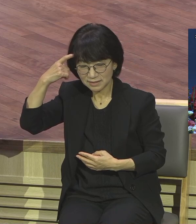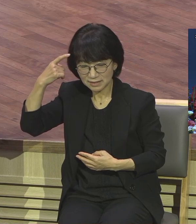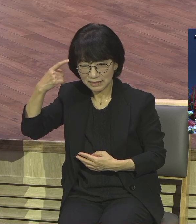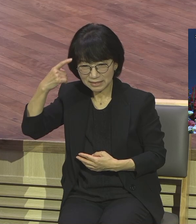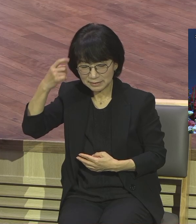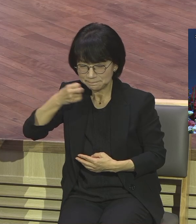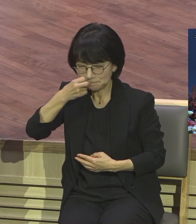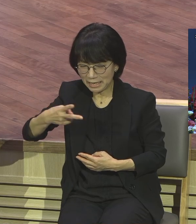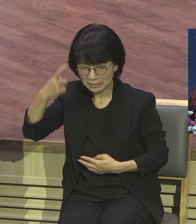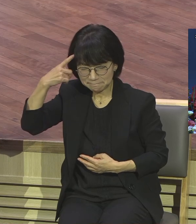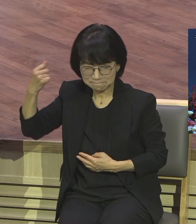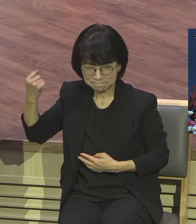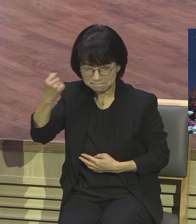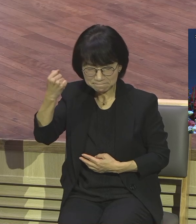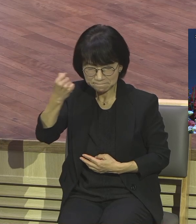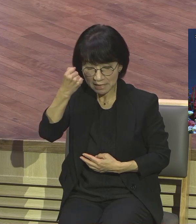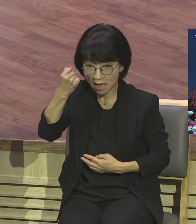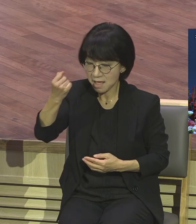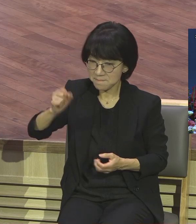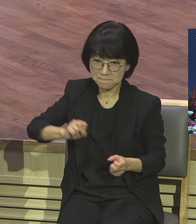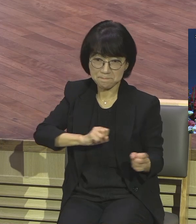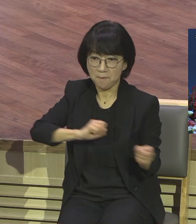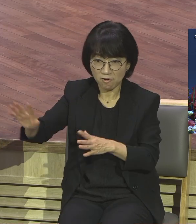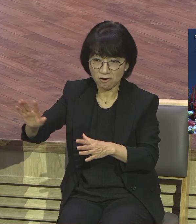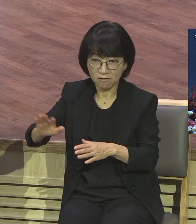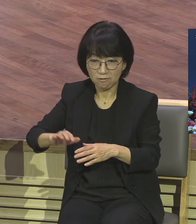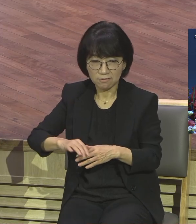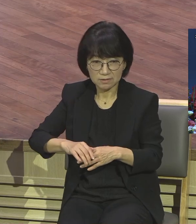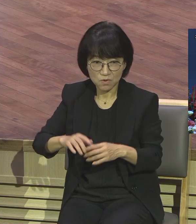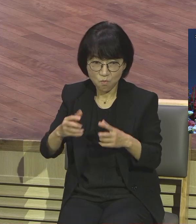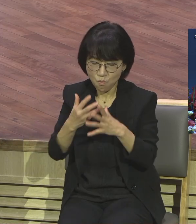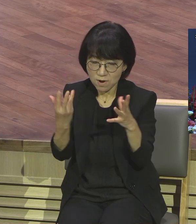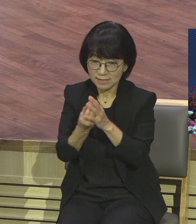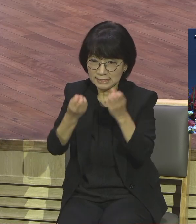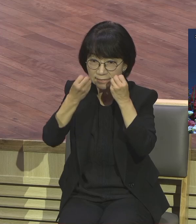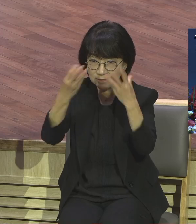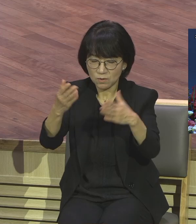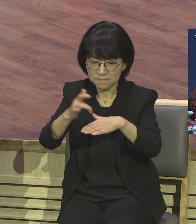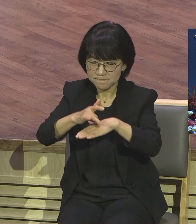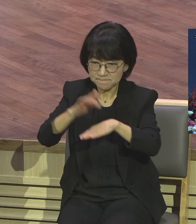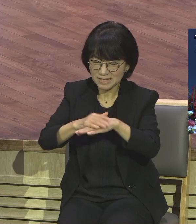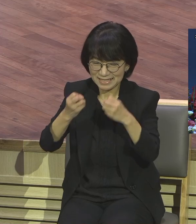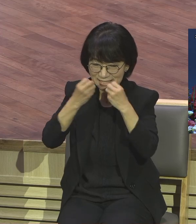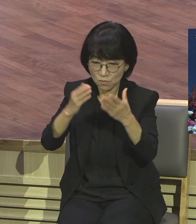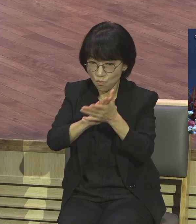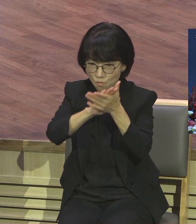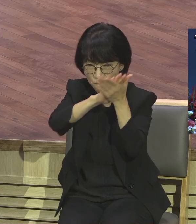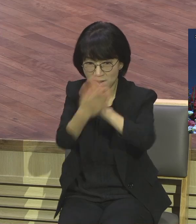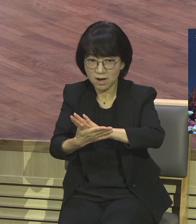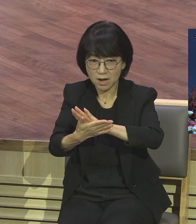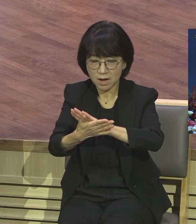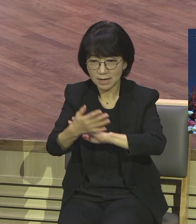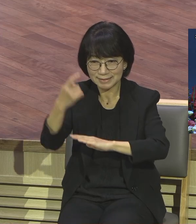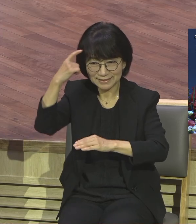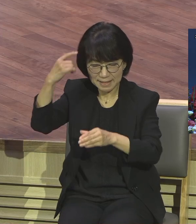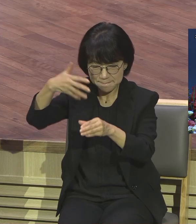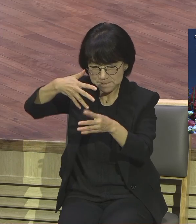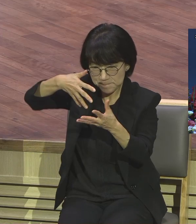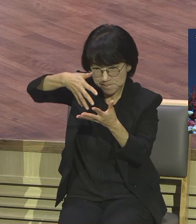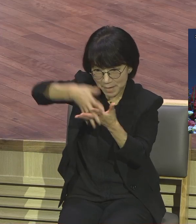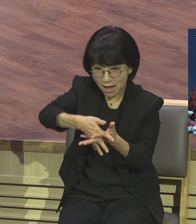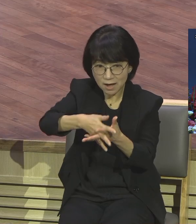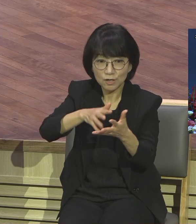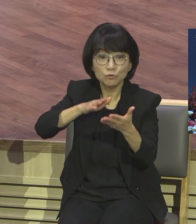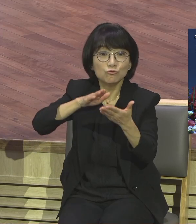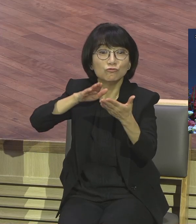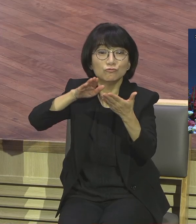이후에는 중단 없이 복음 사역에 그렇게 올인한 변혁의 모델이다.